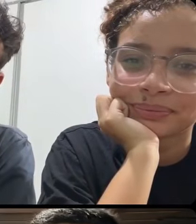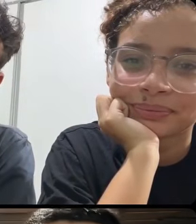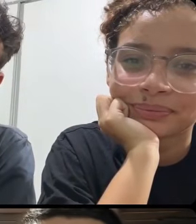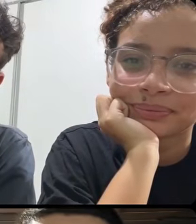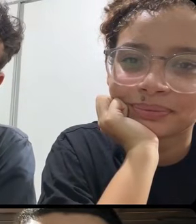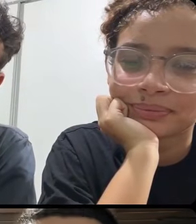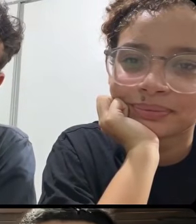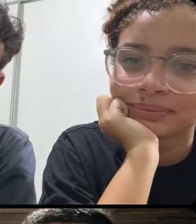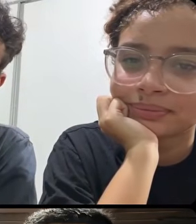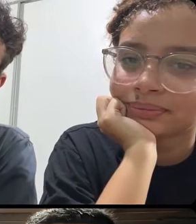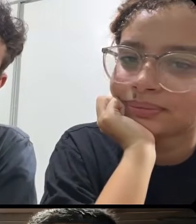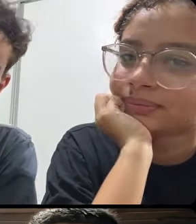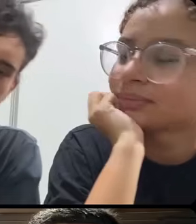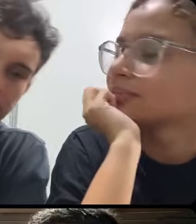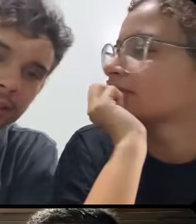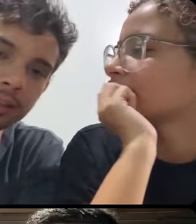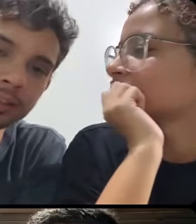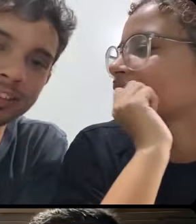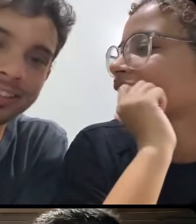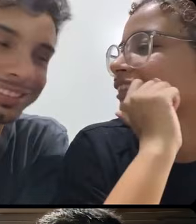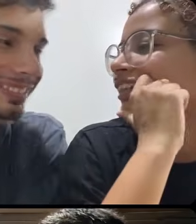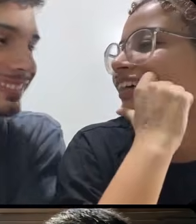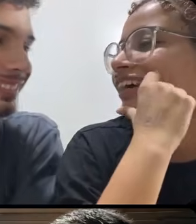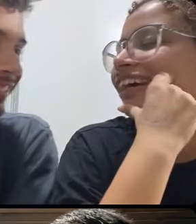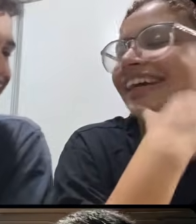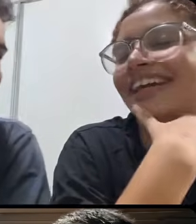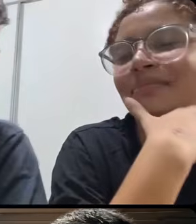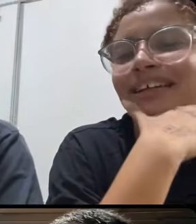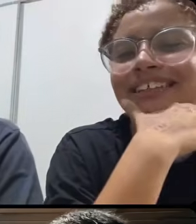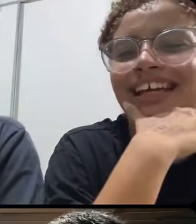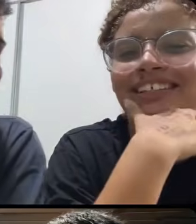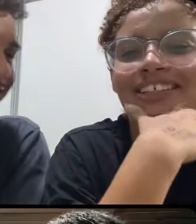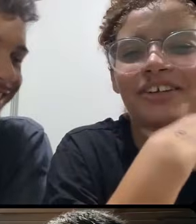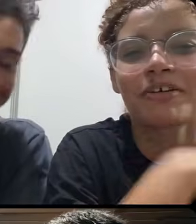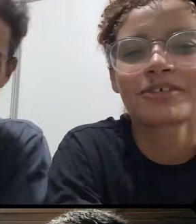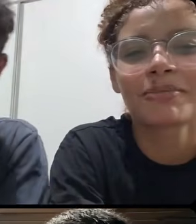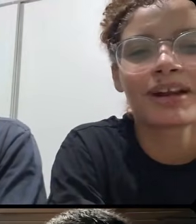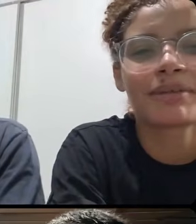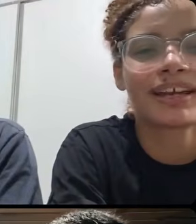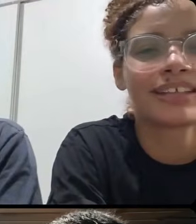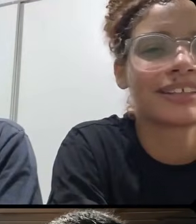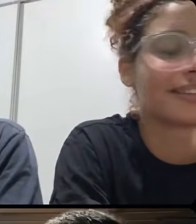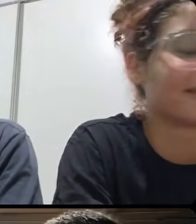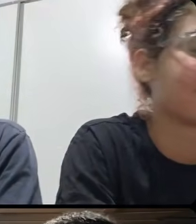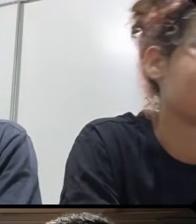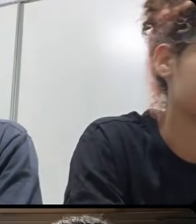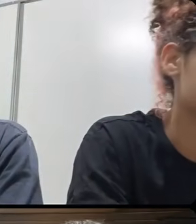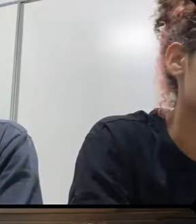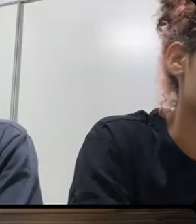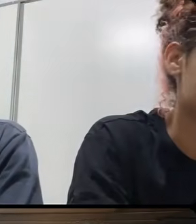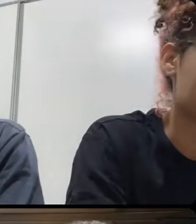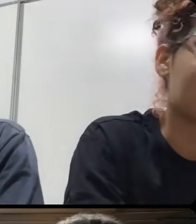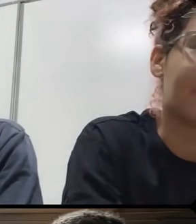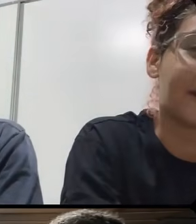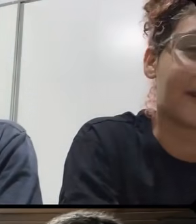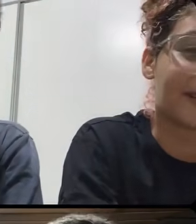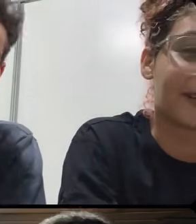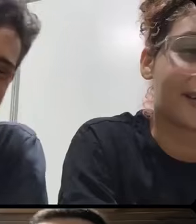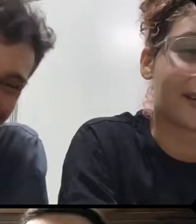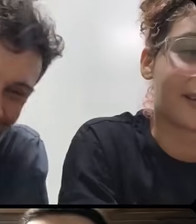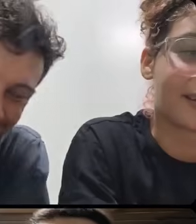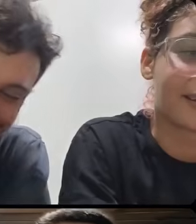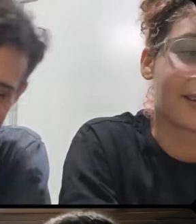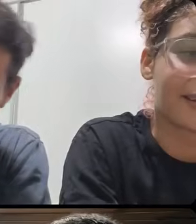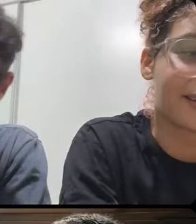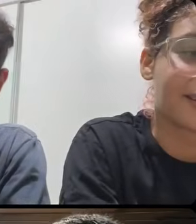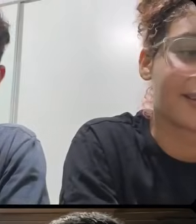Gustavo quer falar ou não? Não sei. Não. A tua visão? A Ele é- tua visão. Eu que sou boca. Se ele não fala muito, ele tá